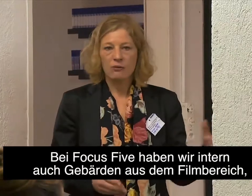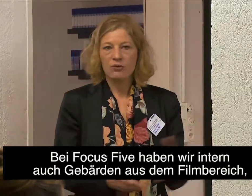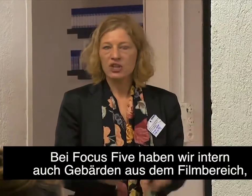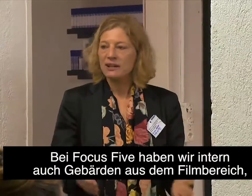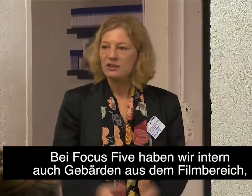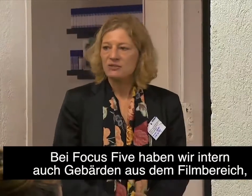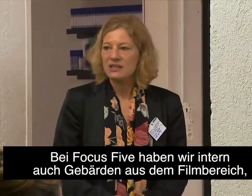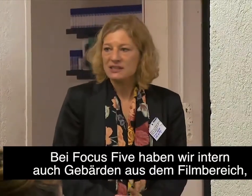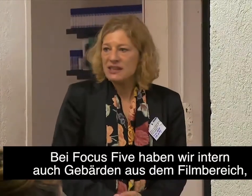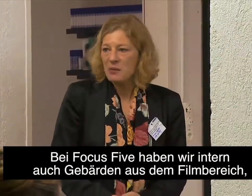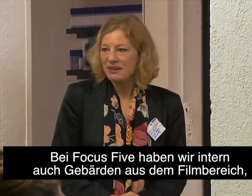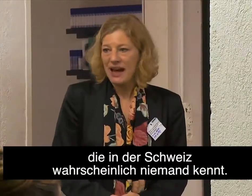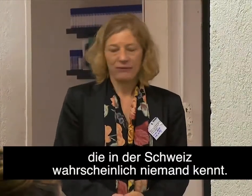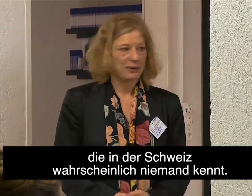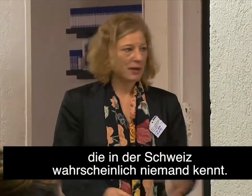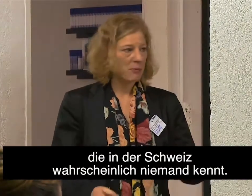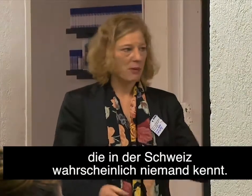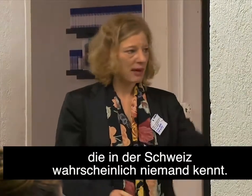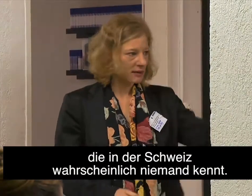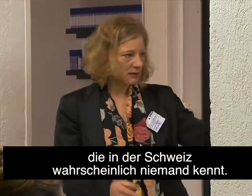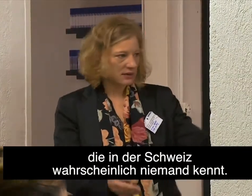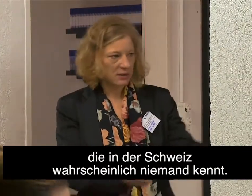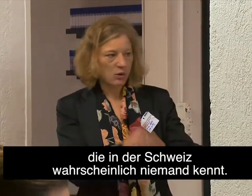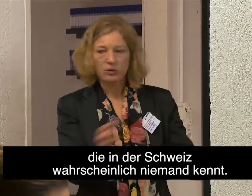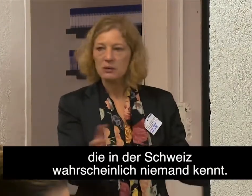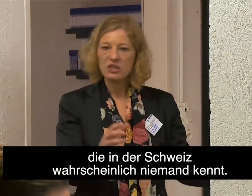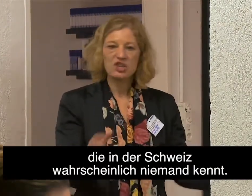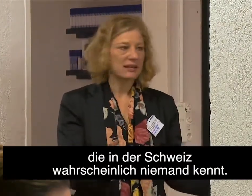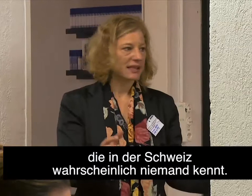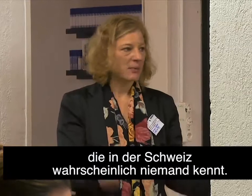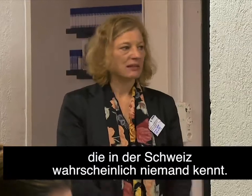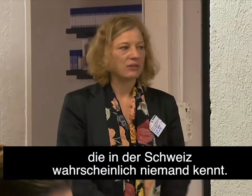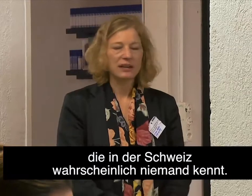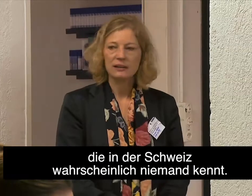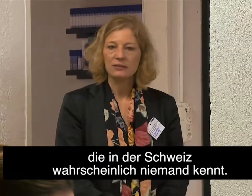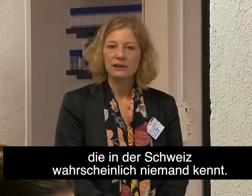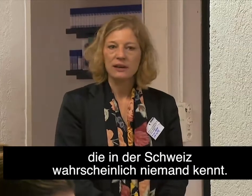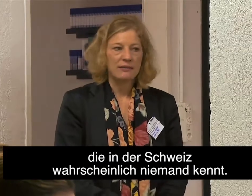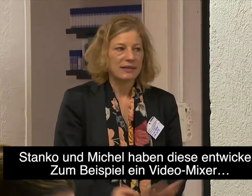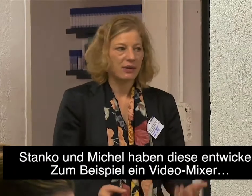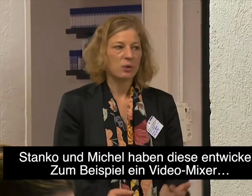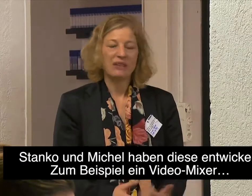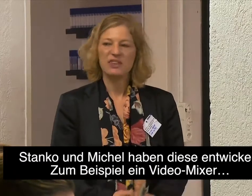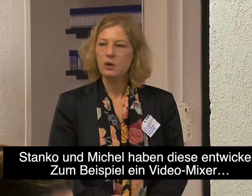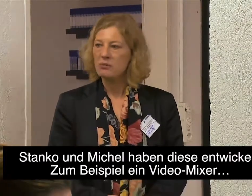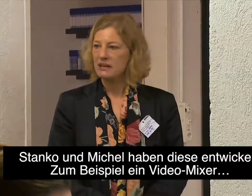die wahrscheinlich in der Schweiz niemand kennt. Das hat das Danko und der Michel zusammen entwickelt, weil sie einfach einen